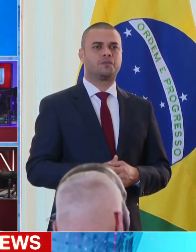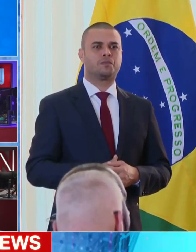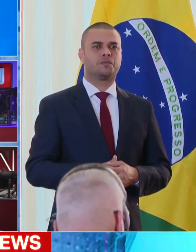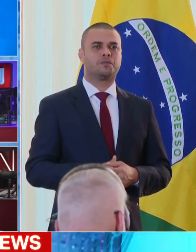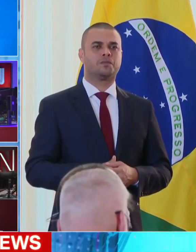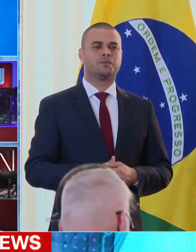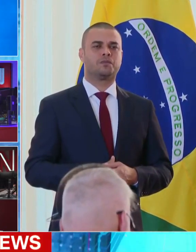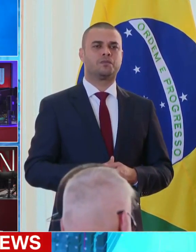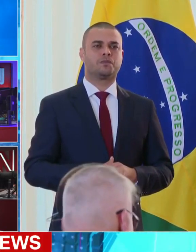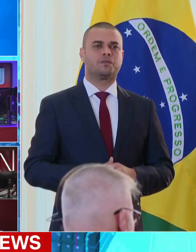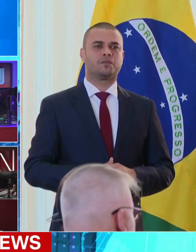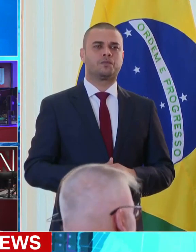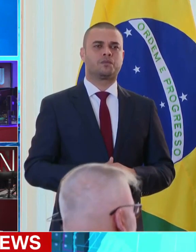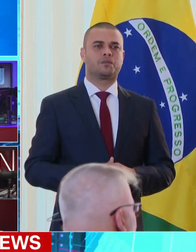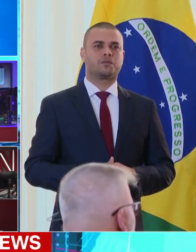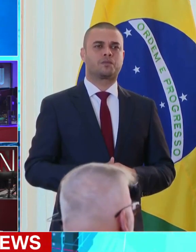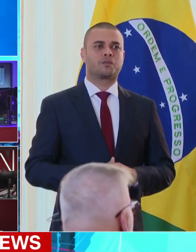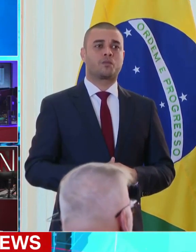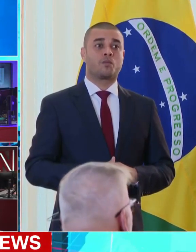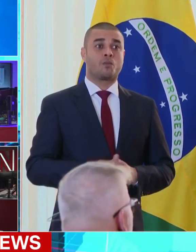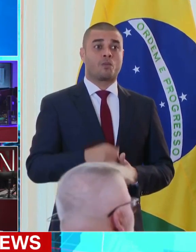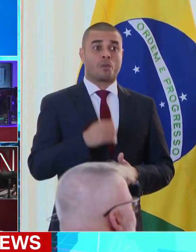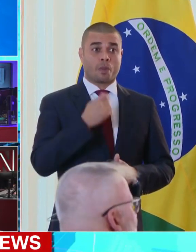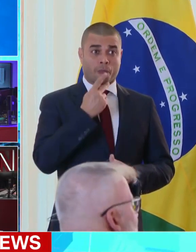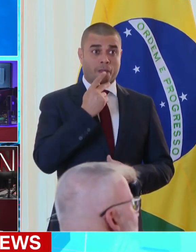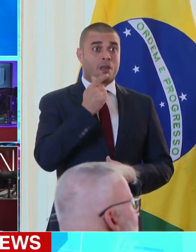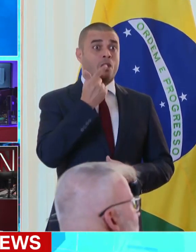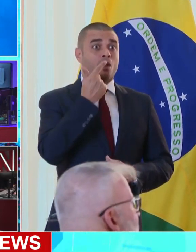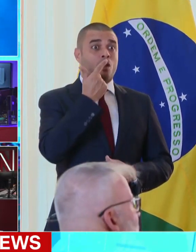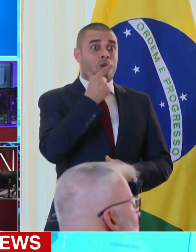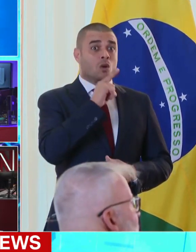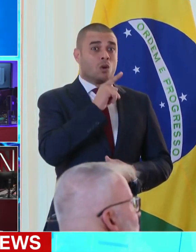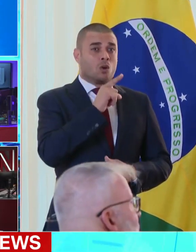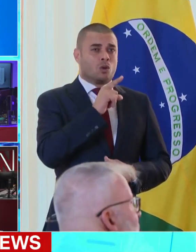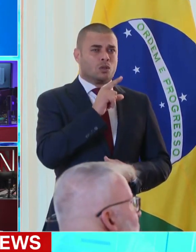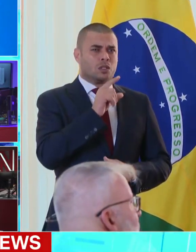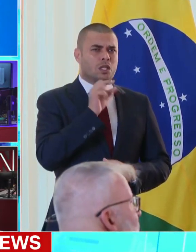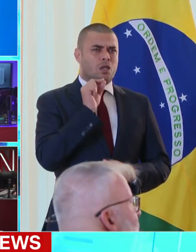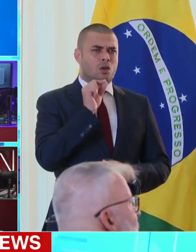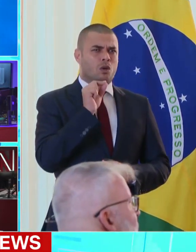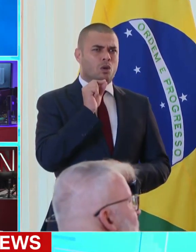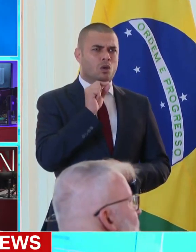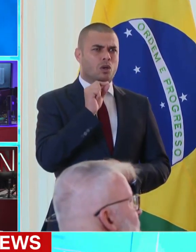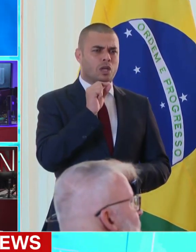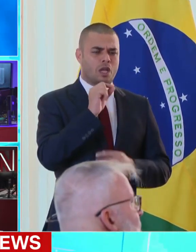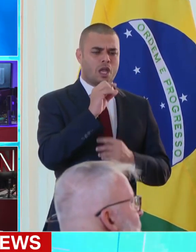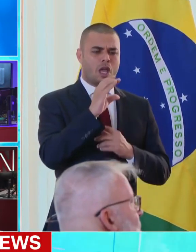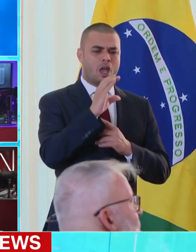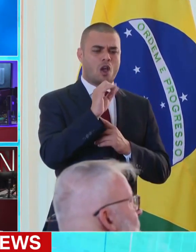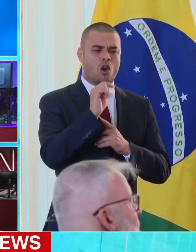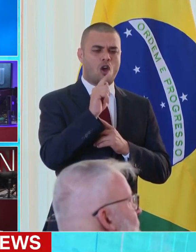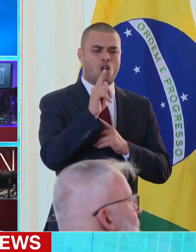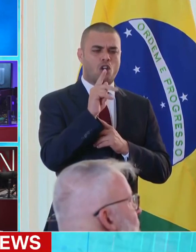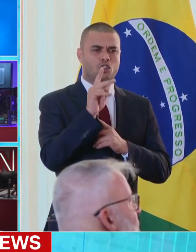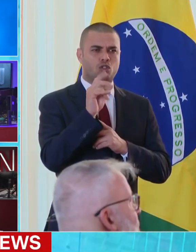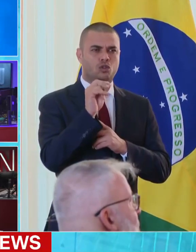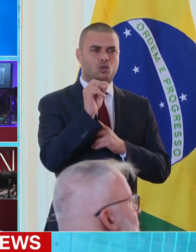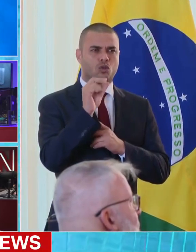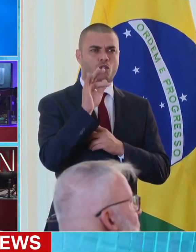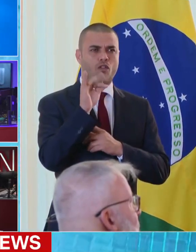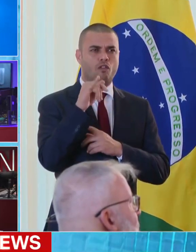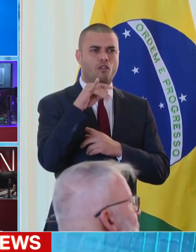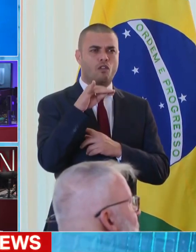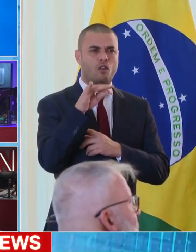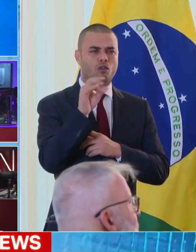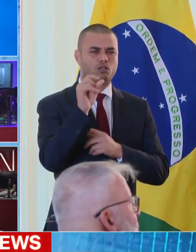índice essa forma Alice preta Verde uma vitória do seu opositor nessa corrida eleitoral que é lula o Renata